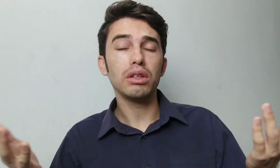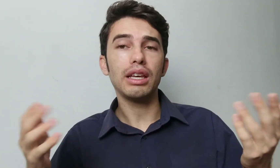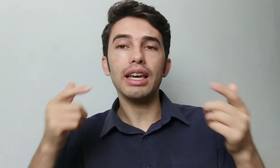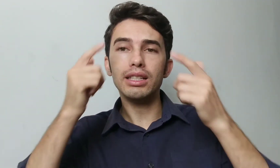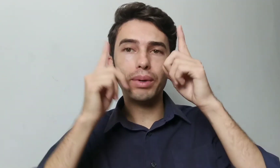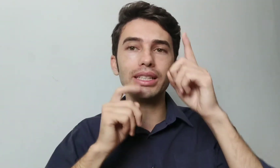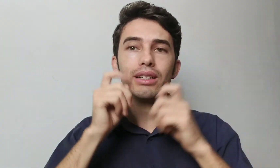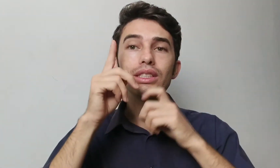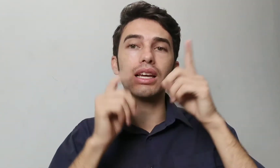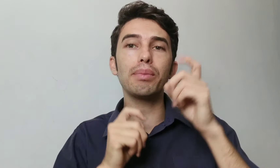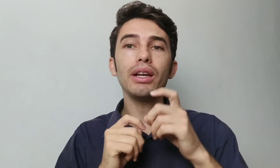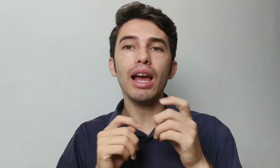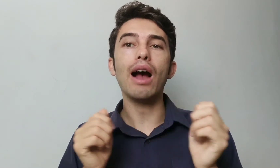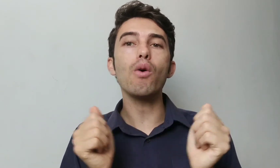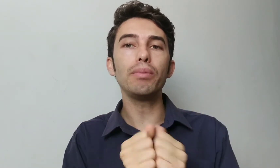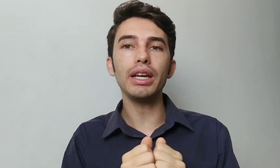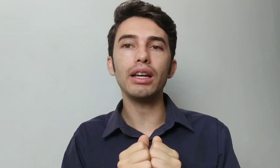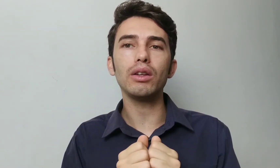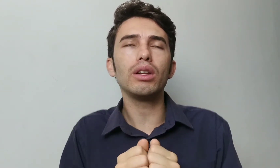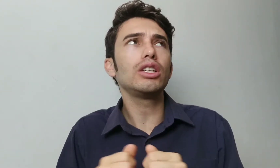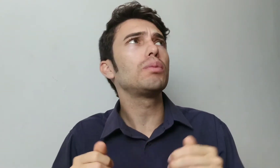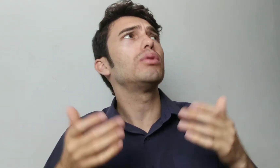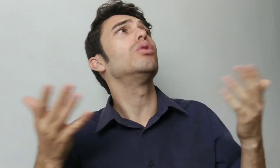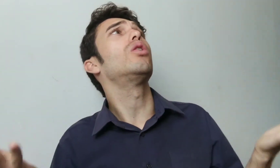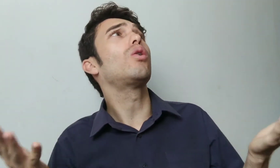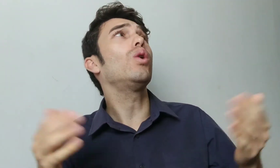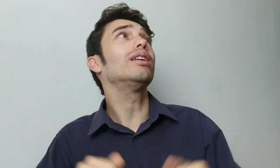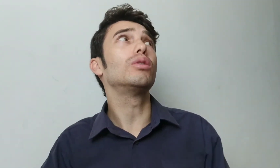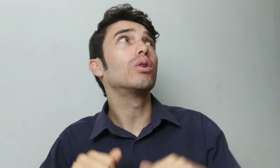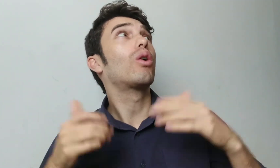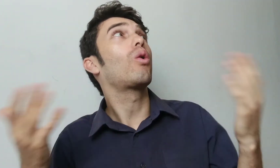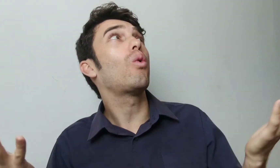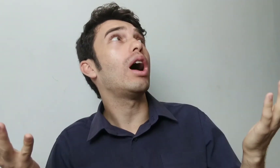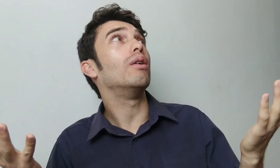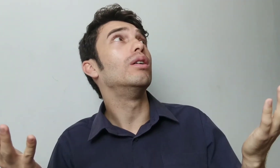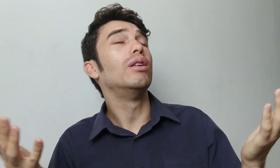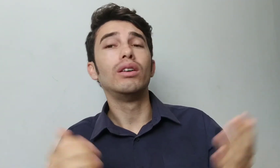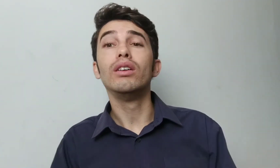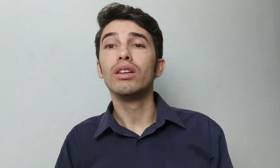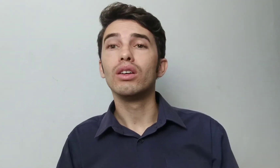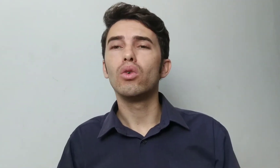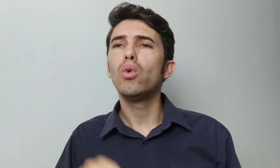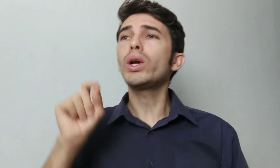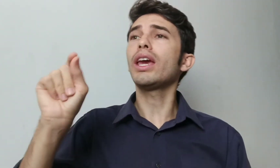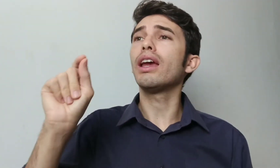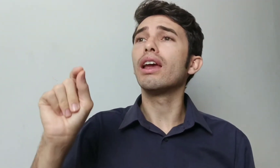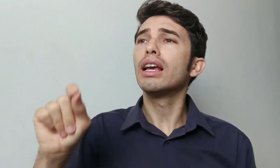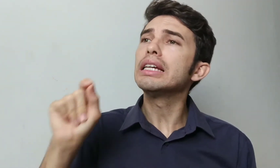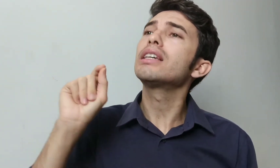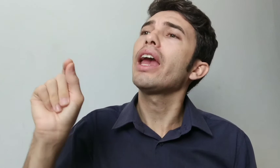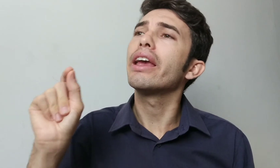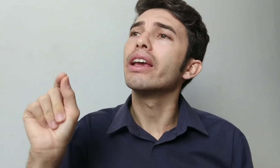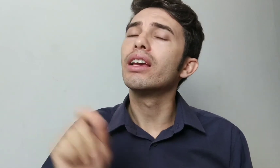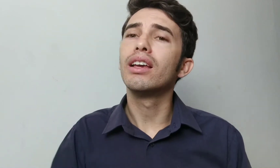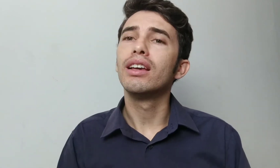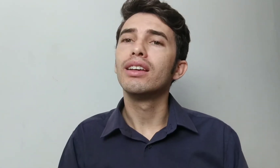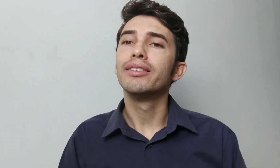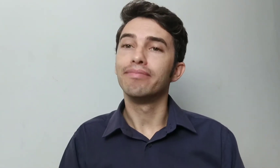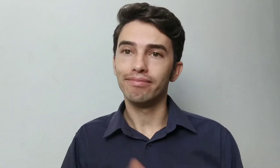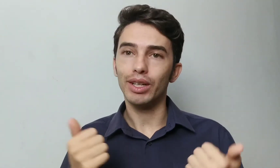E a expressão sempre acompanhando, né? Tipo, quando, qual, o que, quem.